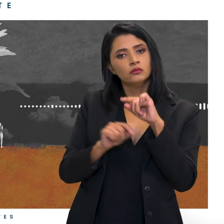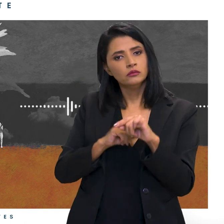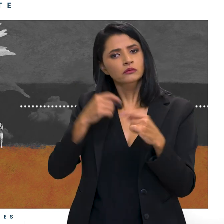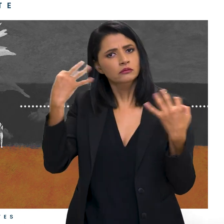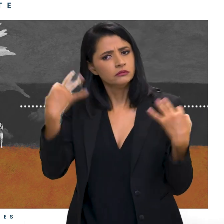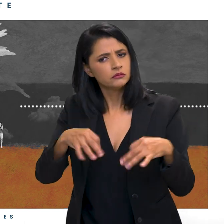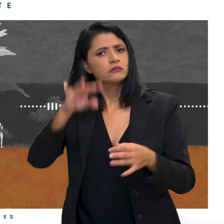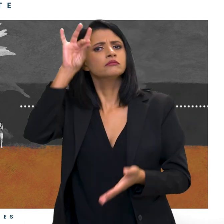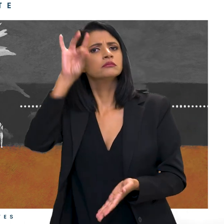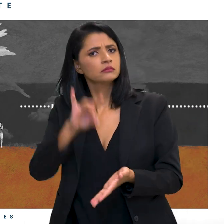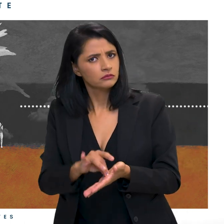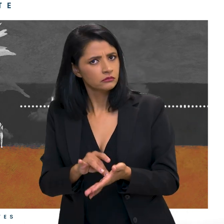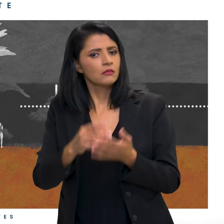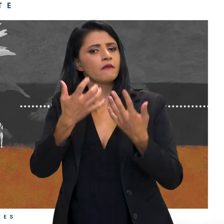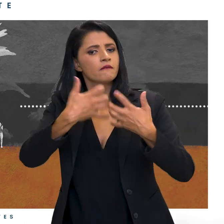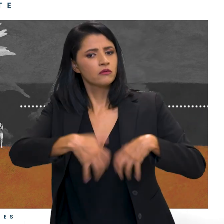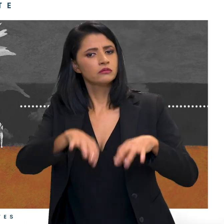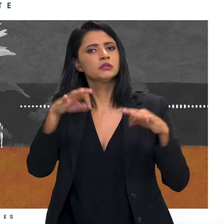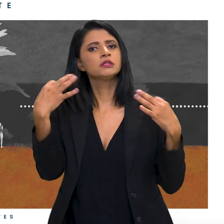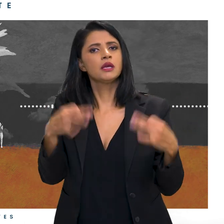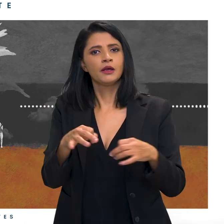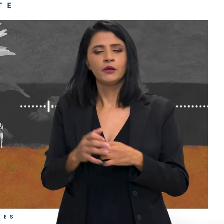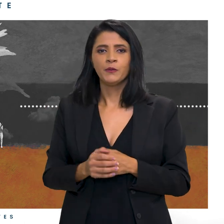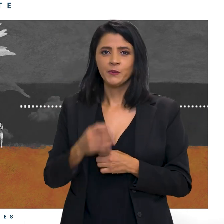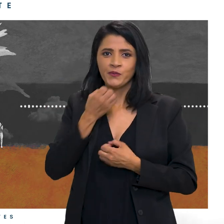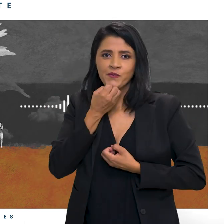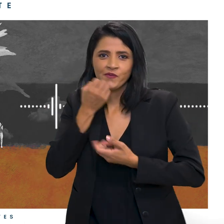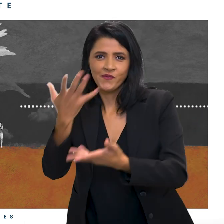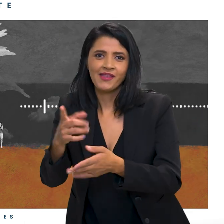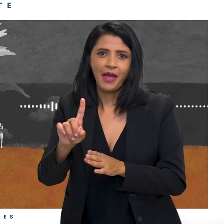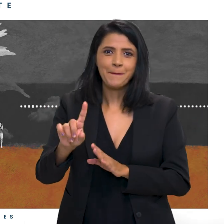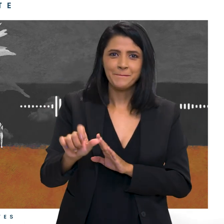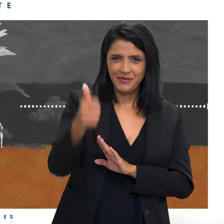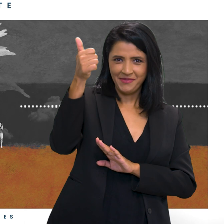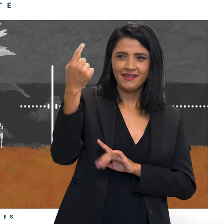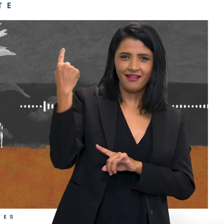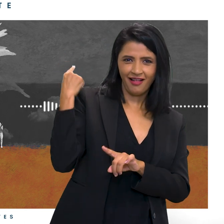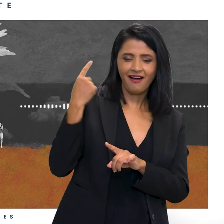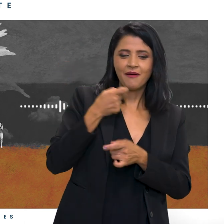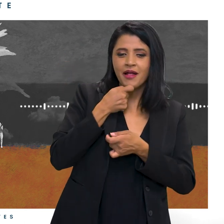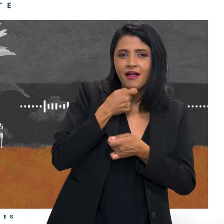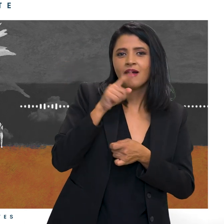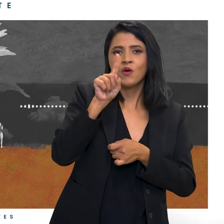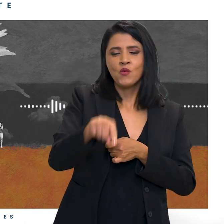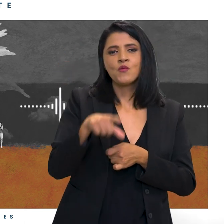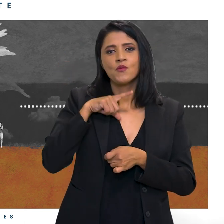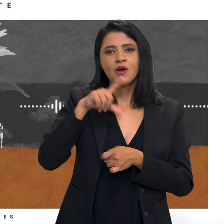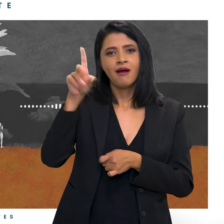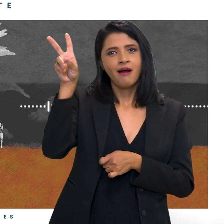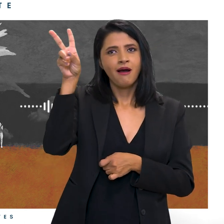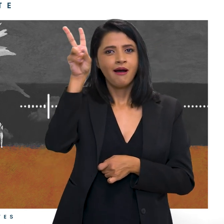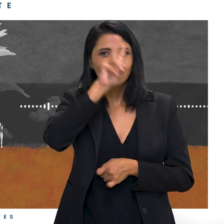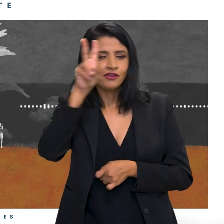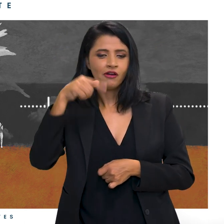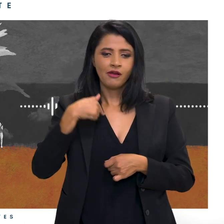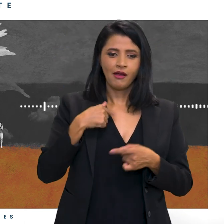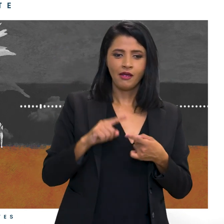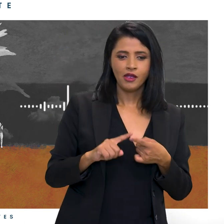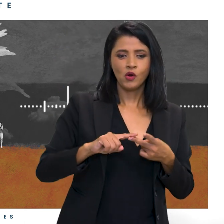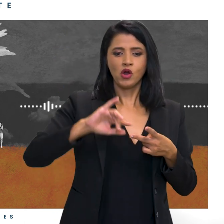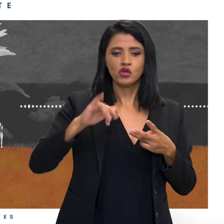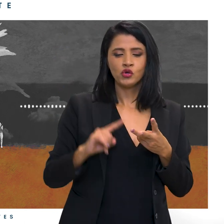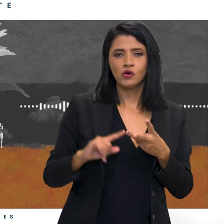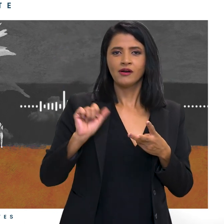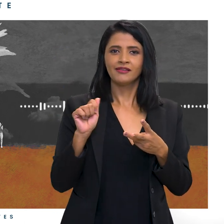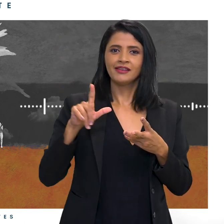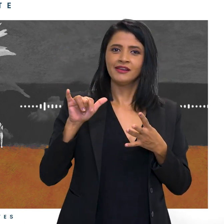nosso Estado estejam efetivamente funcionando, né? Eu contei, lá na primeira temporada, uma história que envolvia eu, a